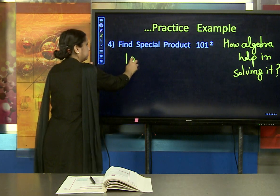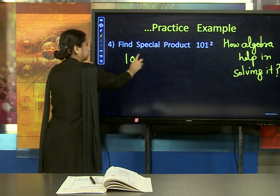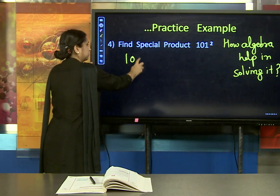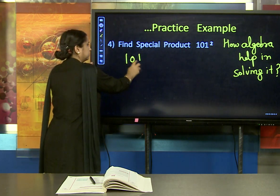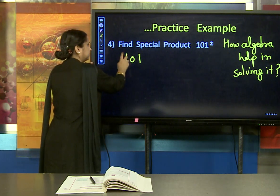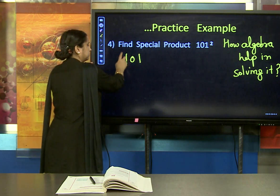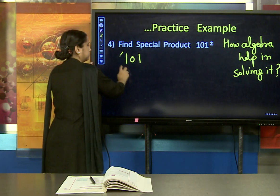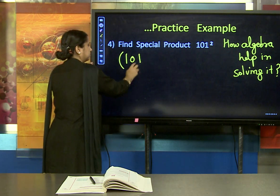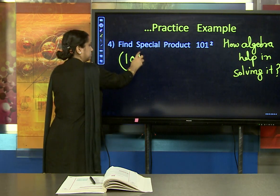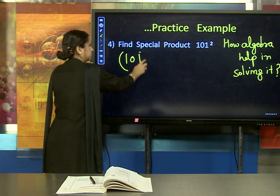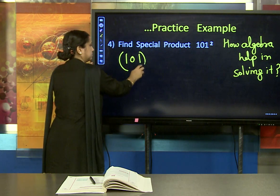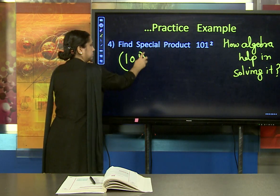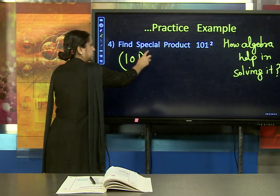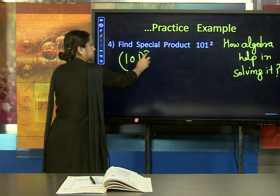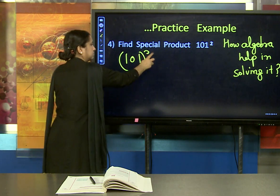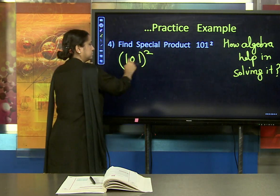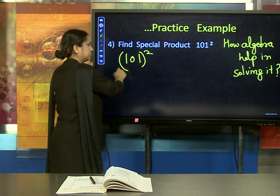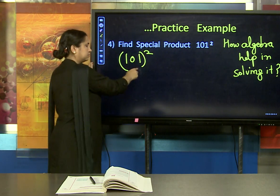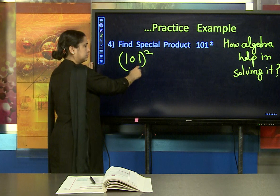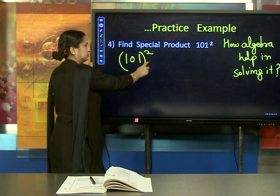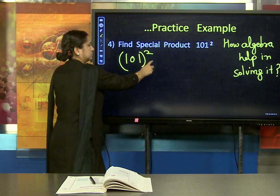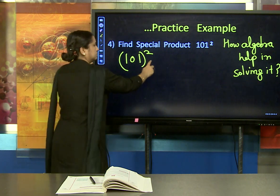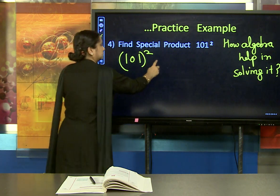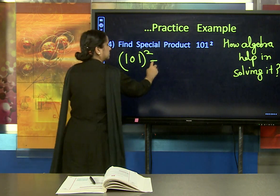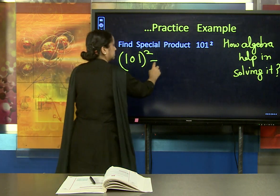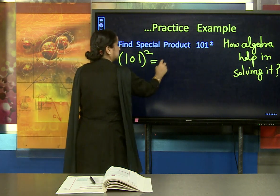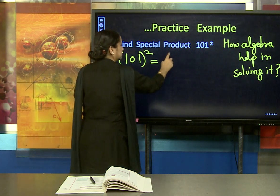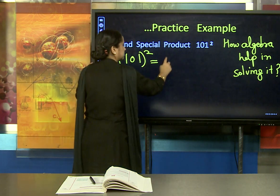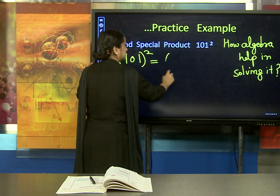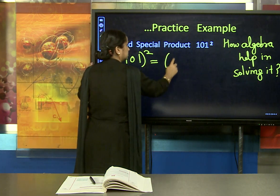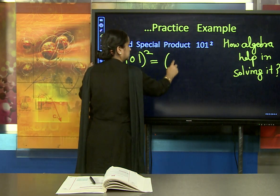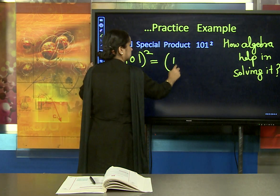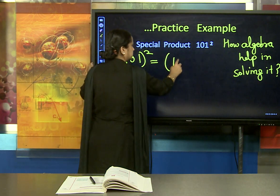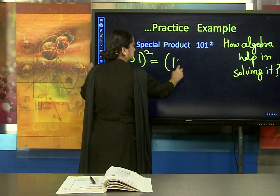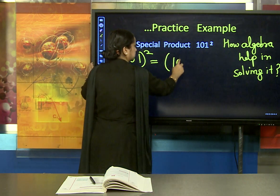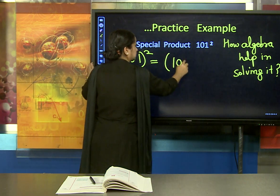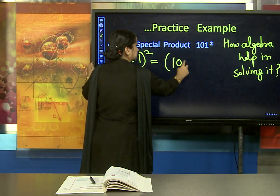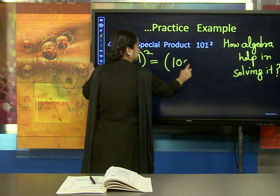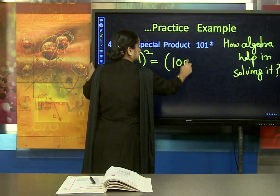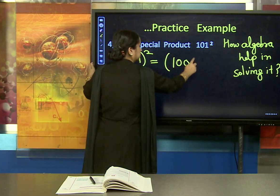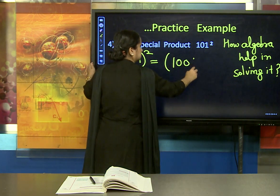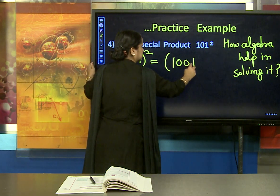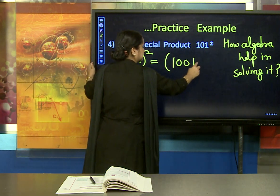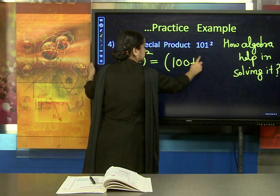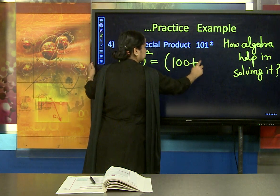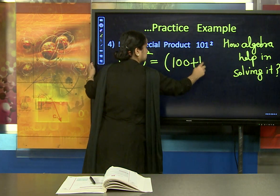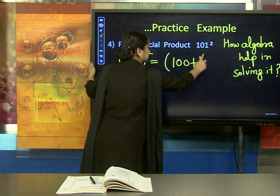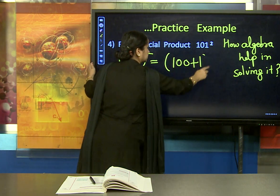हमारी मदद करेगा। देखिए 101 की पावर 2, उसे हम 100 जमा 1 लिख सकते हैं।